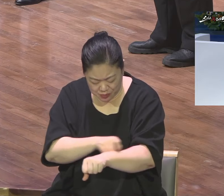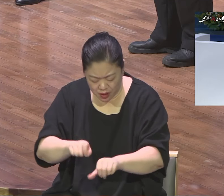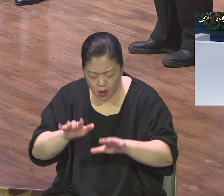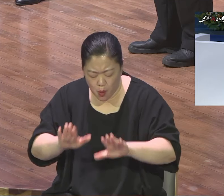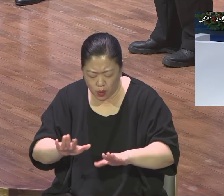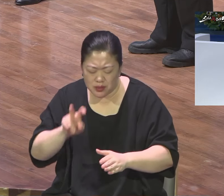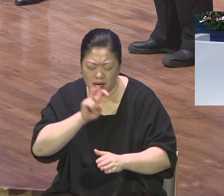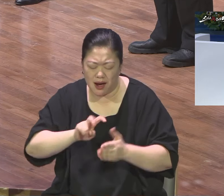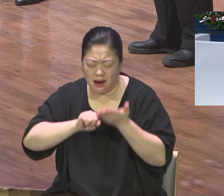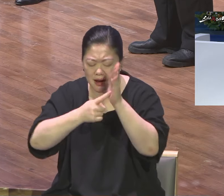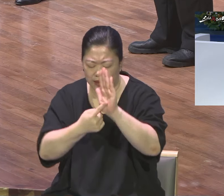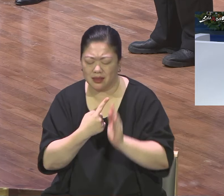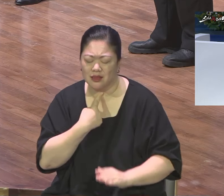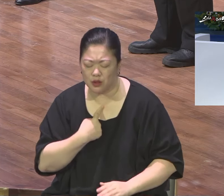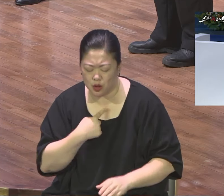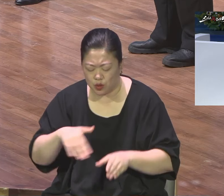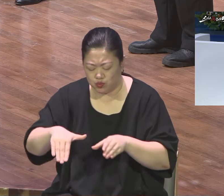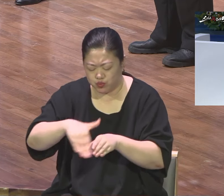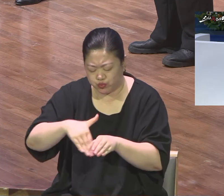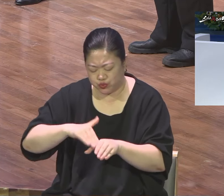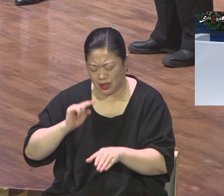기간복으로 하나님께 영광을 돌린